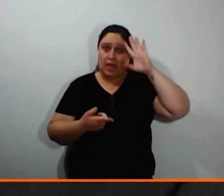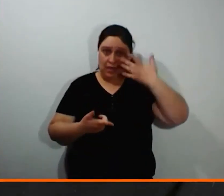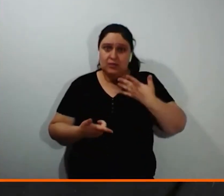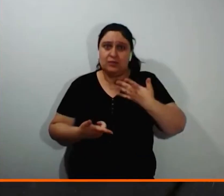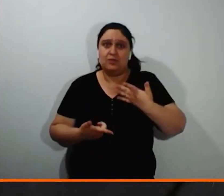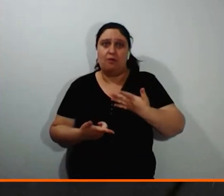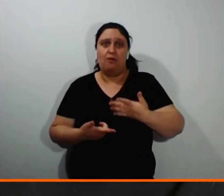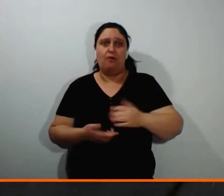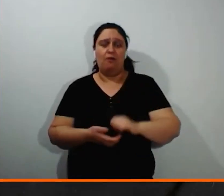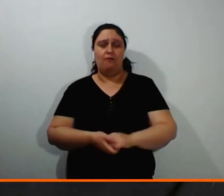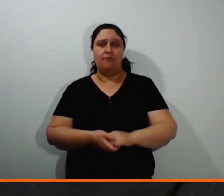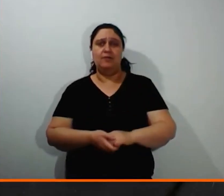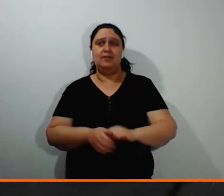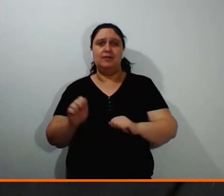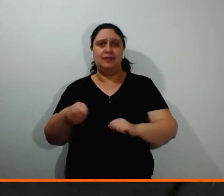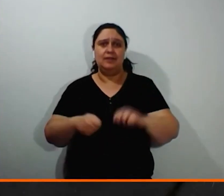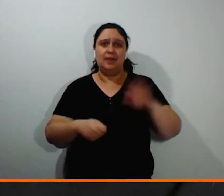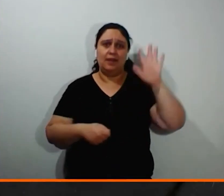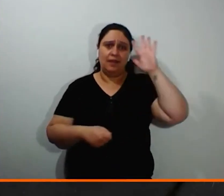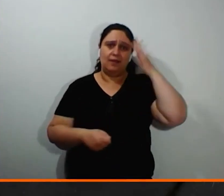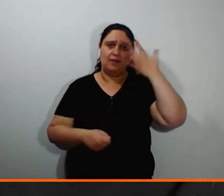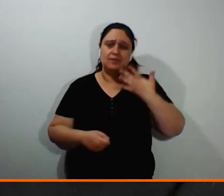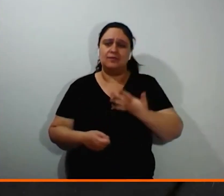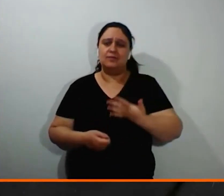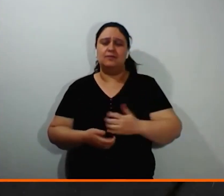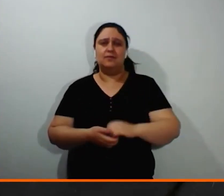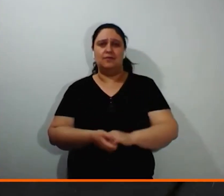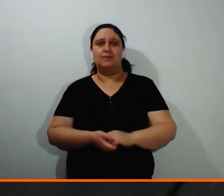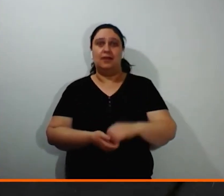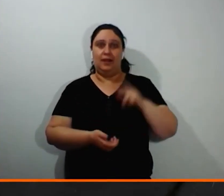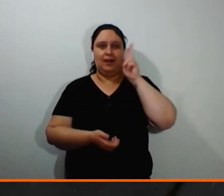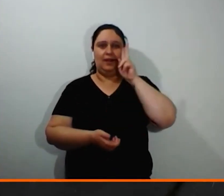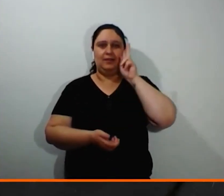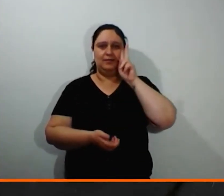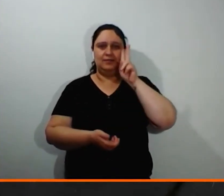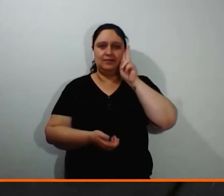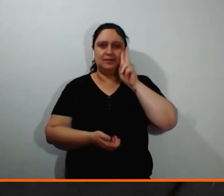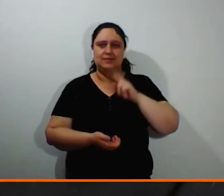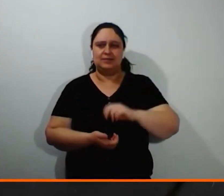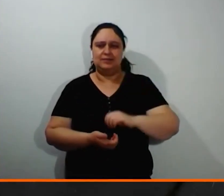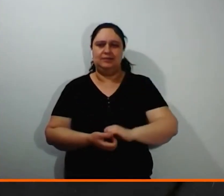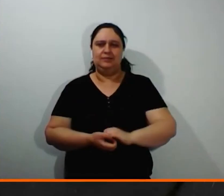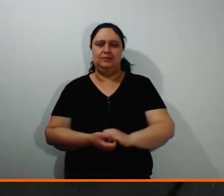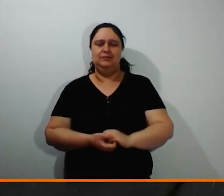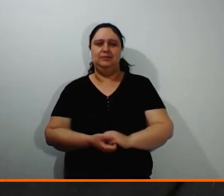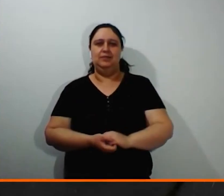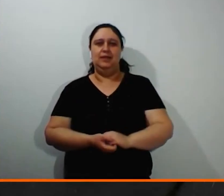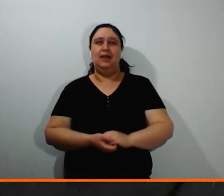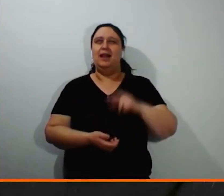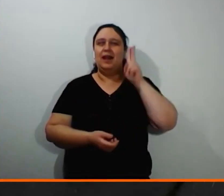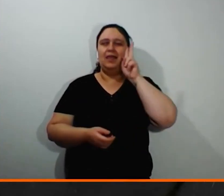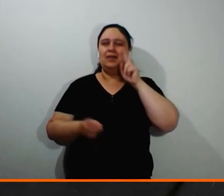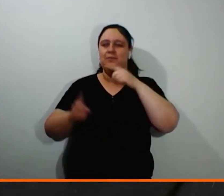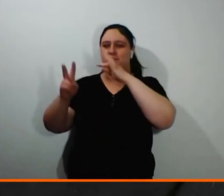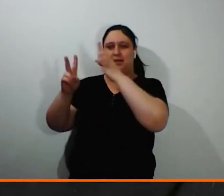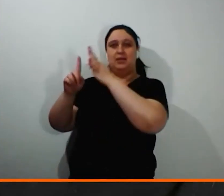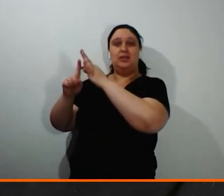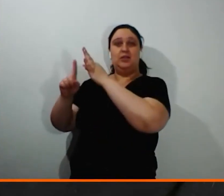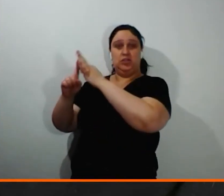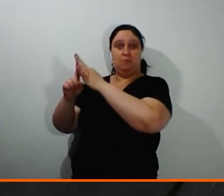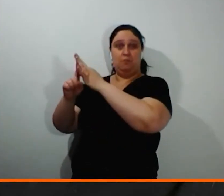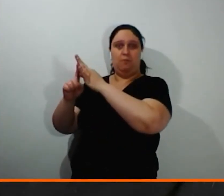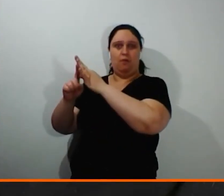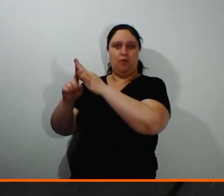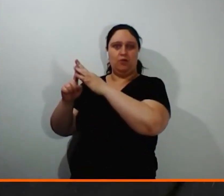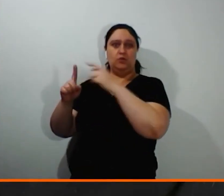Timidez tem solução. Lembra do Timóteo, que ele era meio tímido? Não é verdade? E o